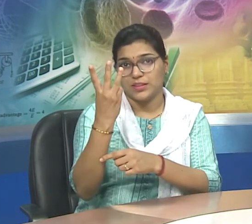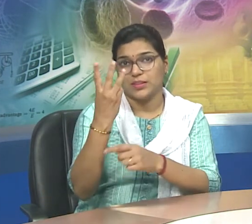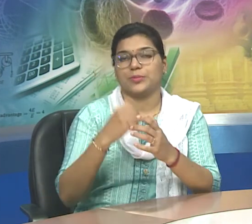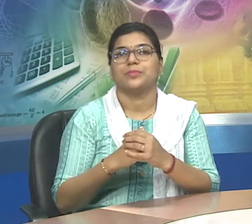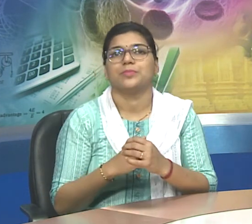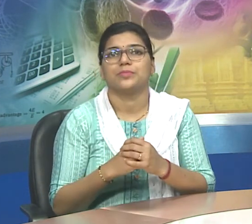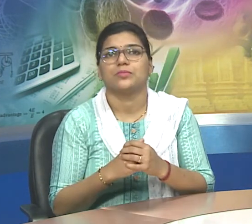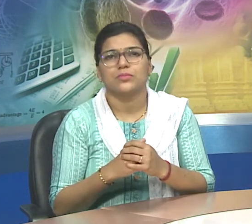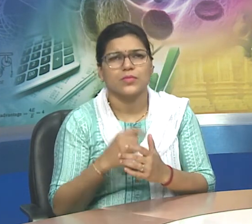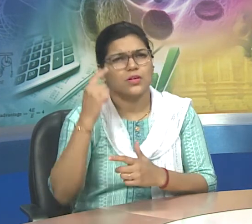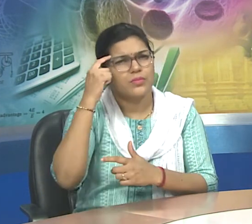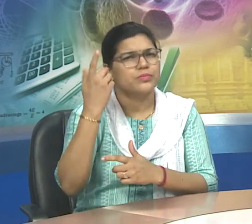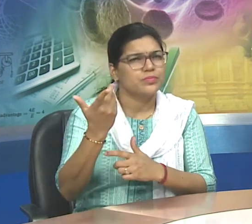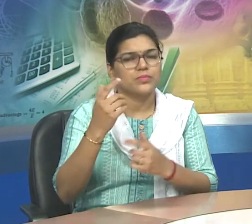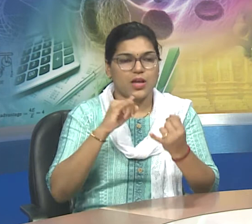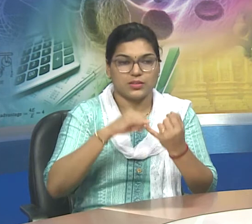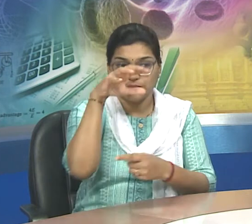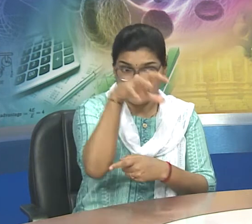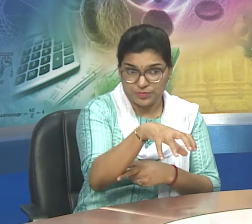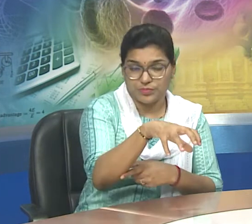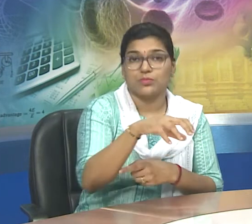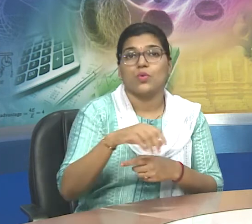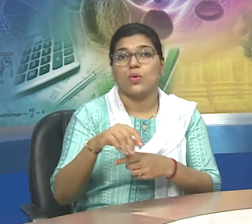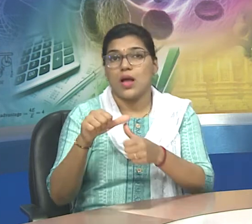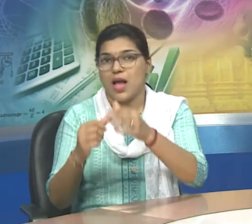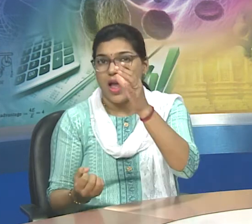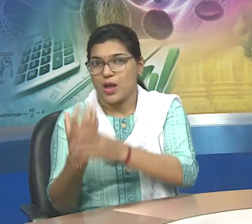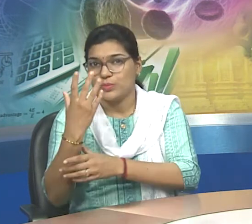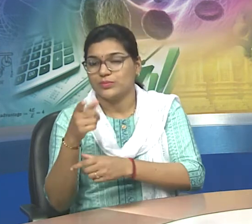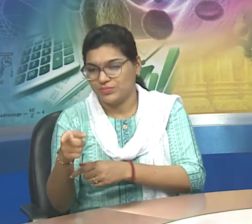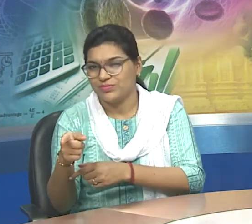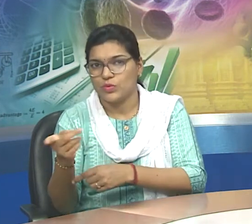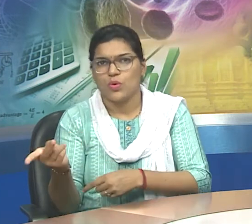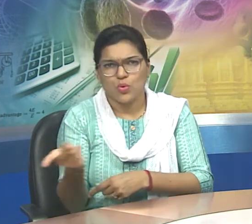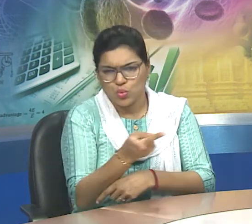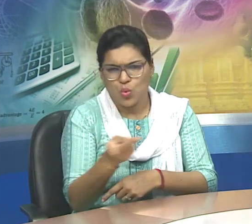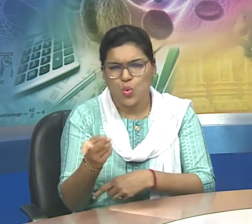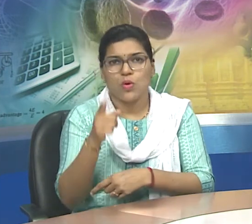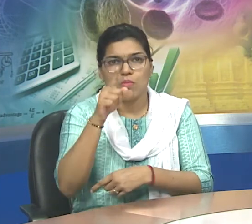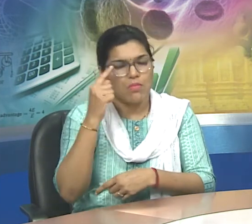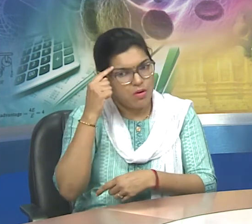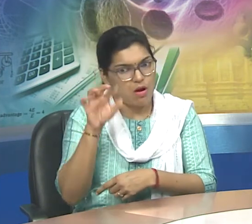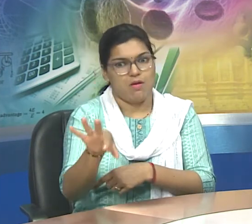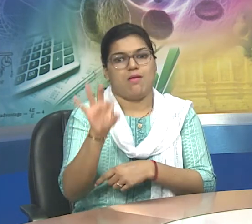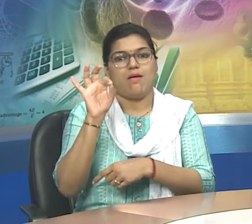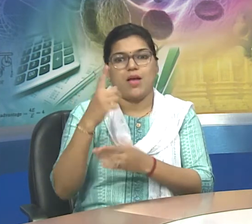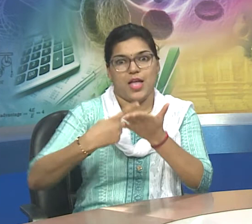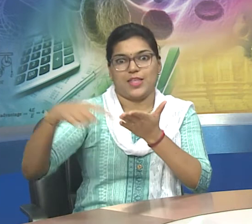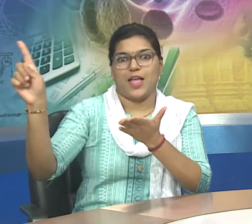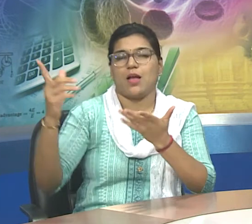आइए अब क्वेश्चन नंबर 3 करते हैं। प्रश्न 3 पूछ रहा है कि आपको इनमें से सही स्टेटमेंट